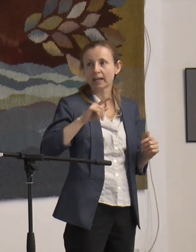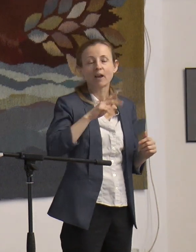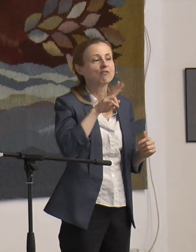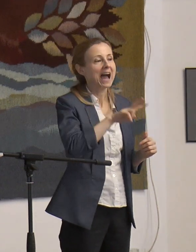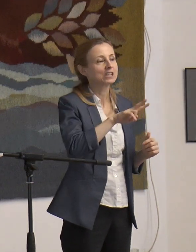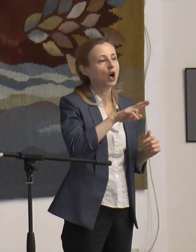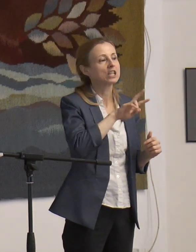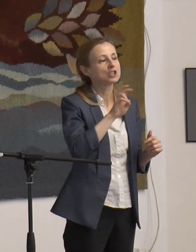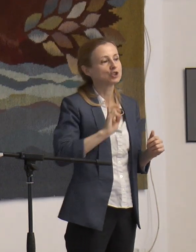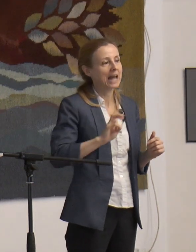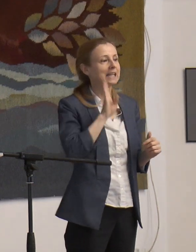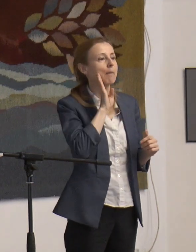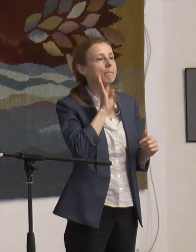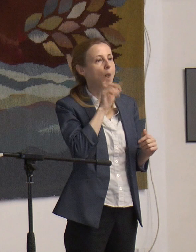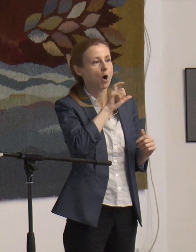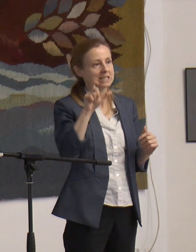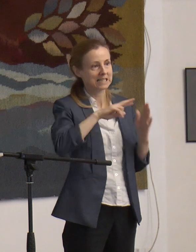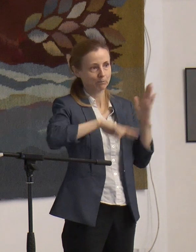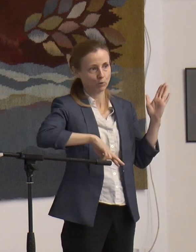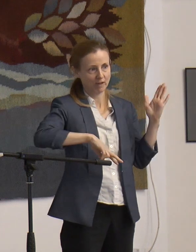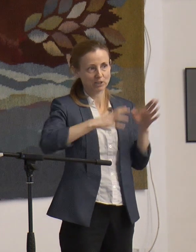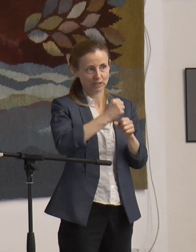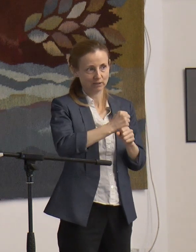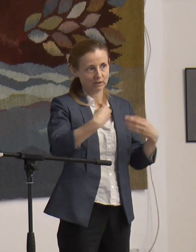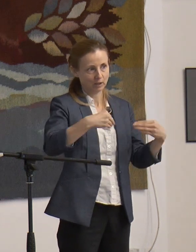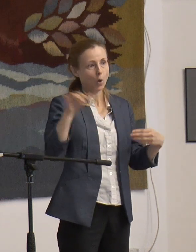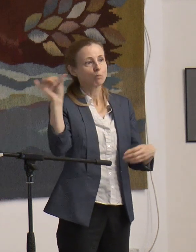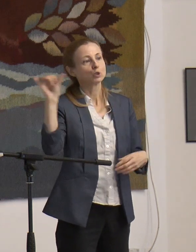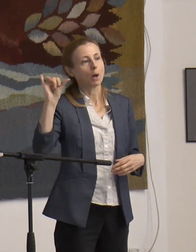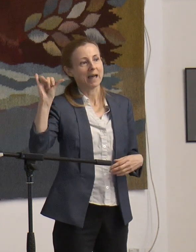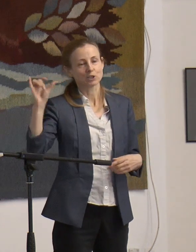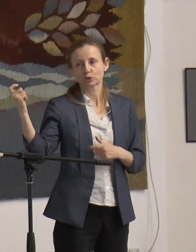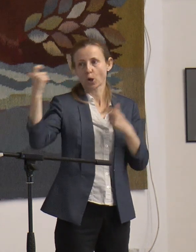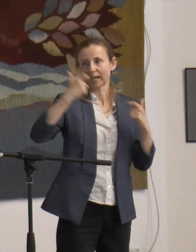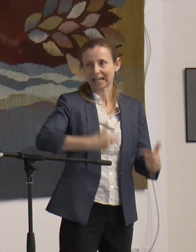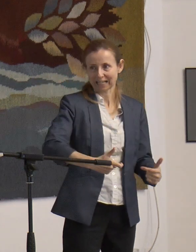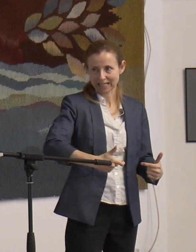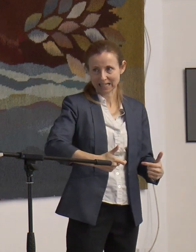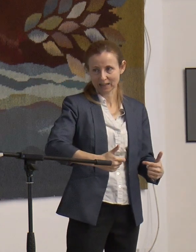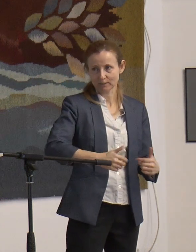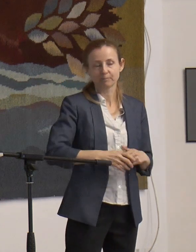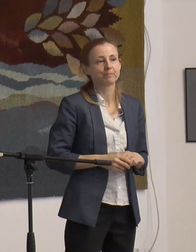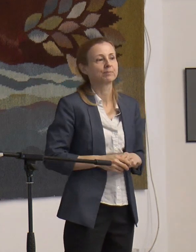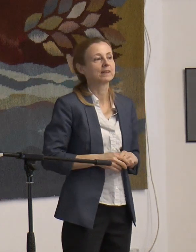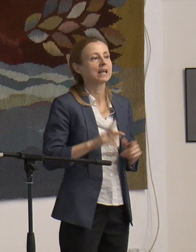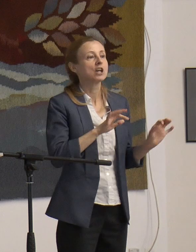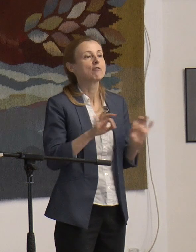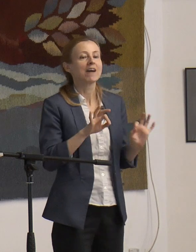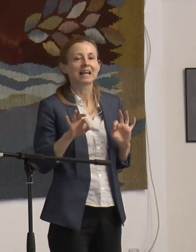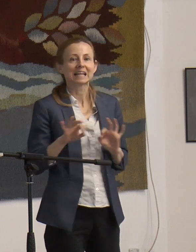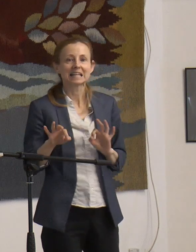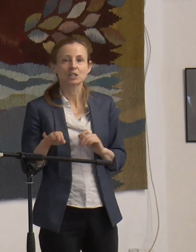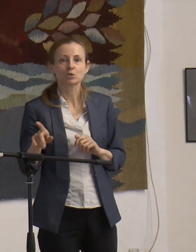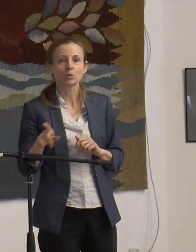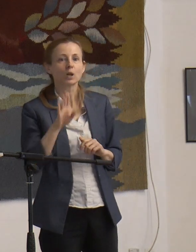Zsemi a Mama című verset fogja előadni, ő Budapestről érkezett hozzánk, és